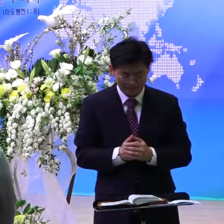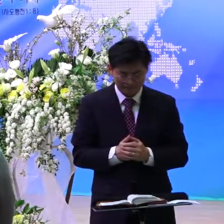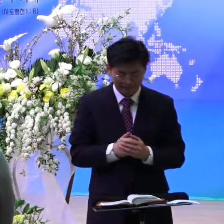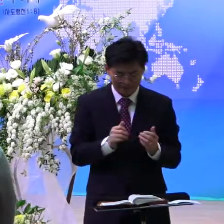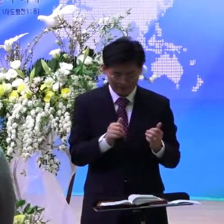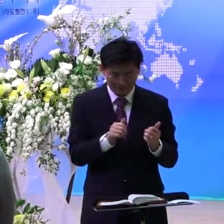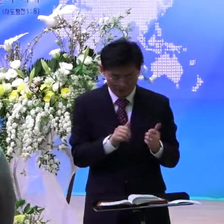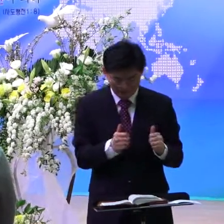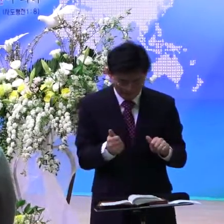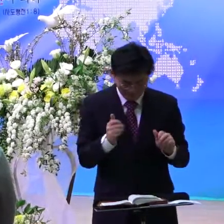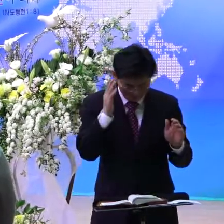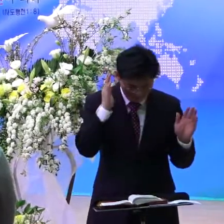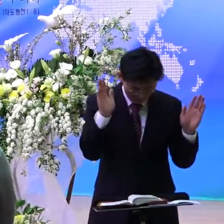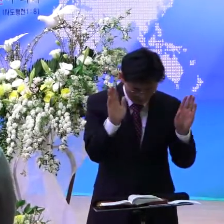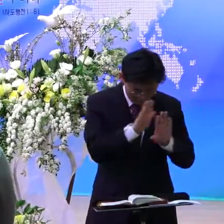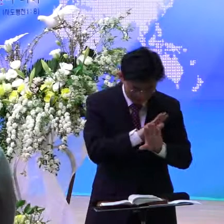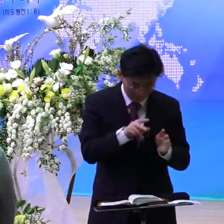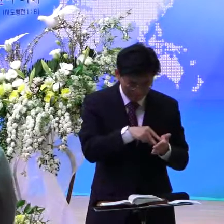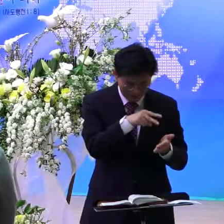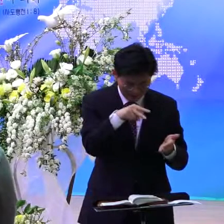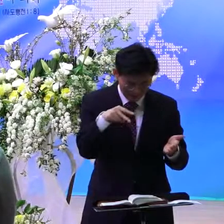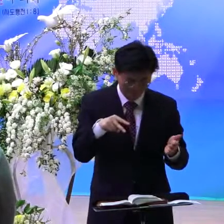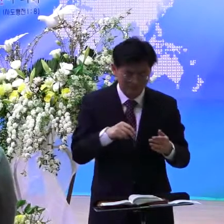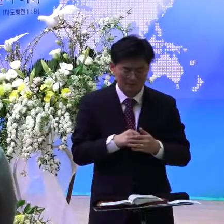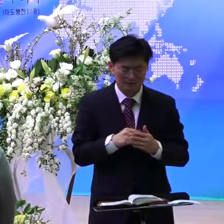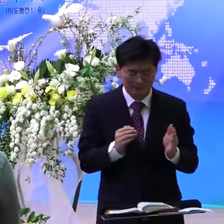사망의 음침한 골짜기 같은 길을 지나며